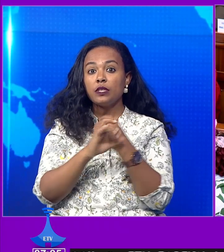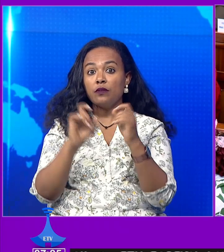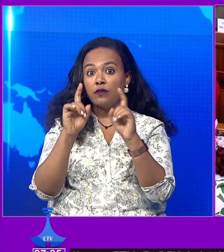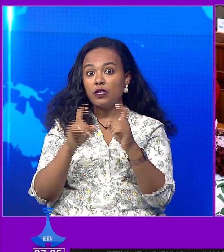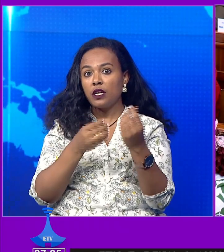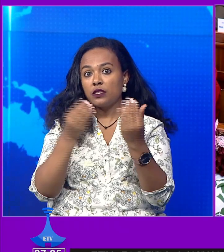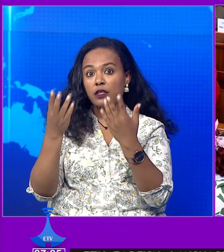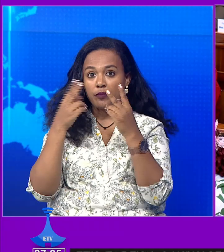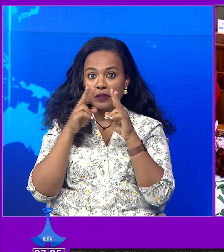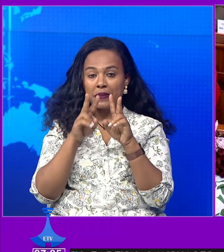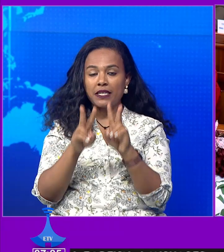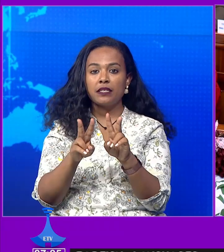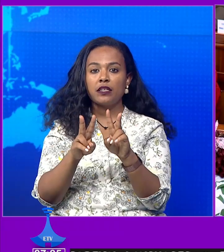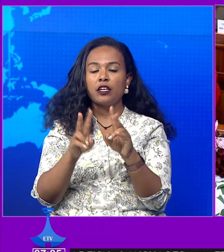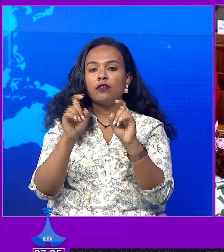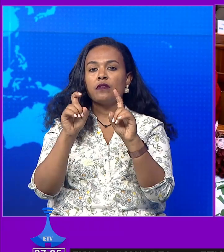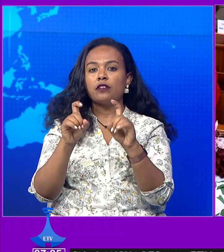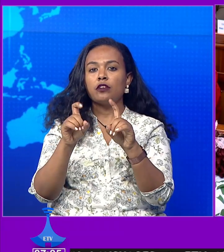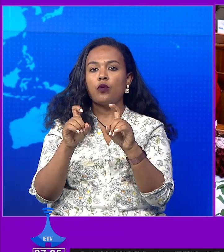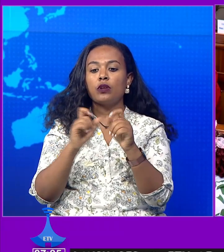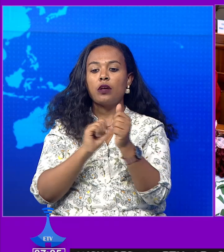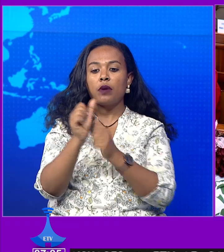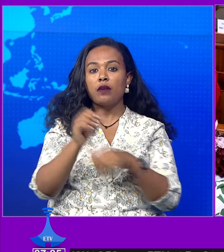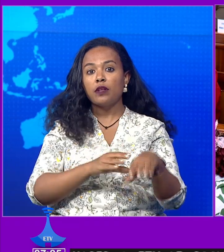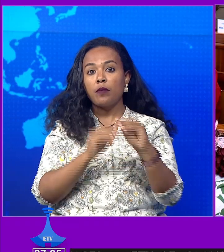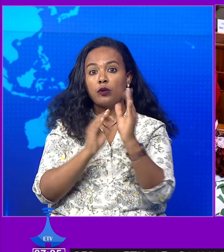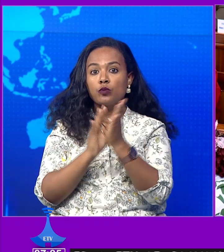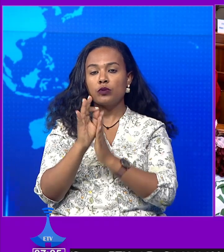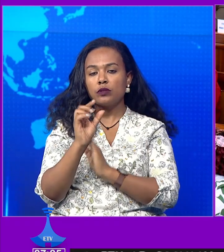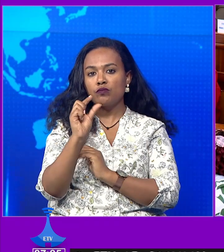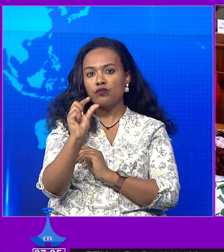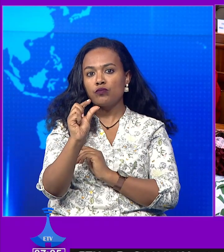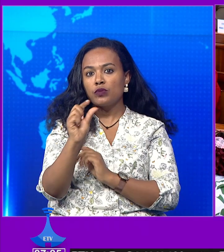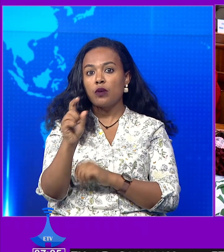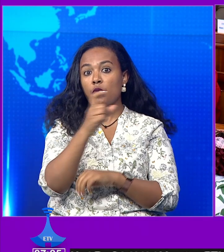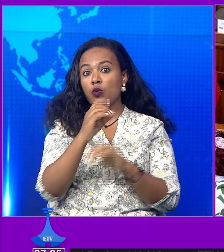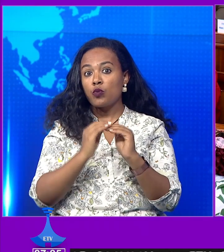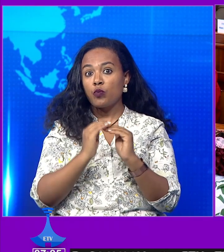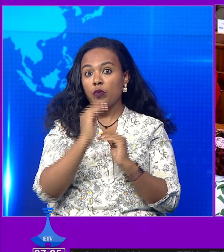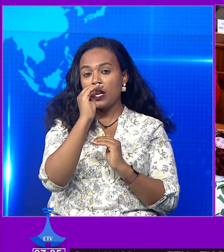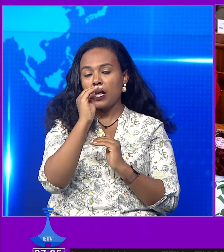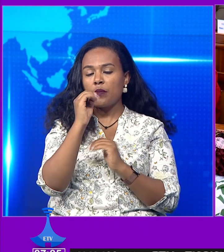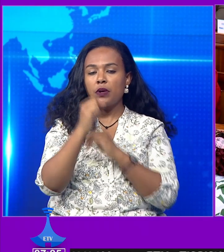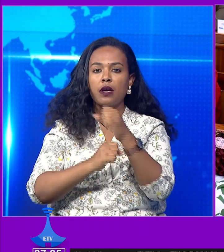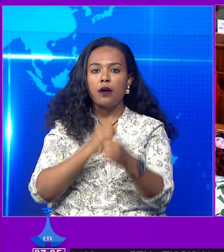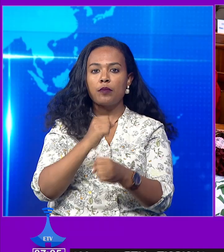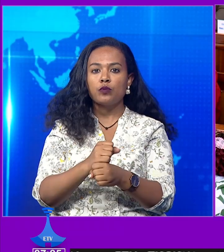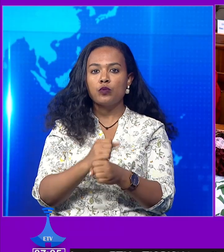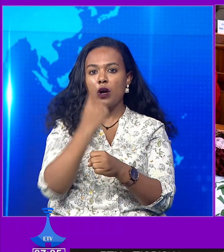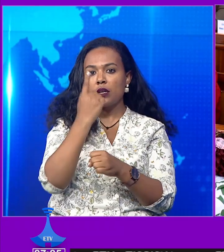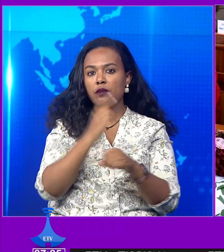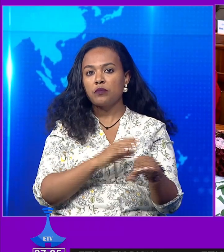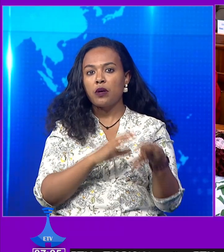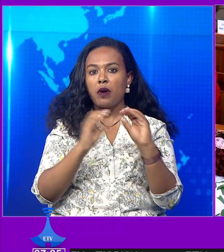አሰጣጥን በተመለከተ ፈተናውን የሚያልፉ ተማሪዎች ቁጥር እጅግ አነስተኛ ከመሆኑም በላይ በየዓመቱ አንድም